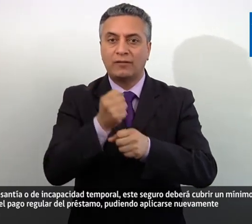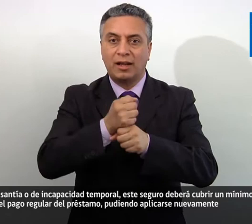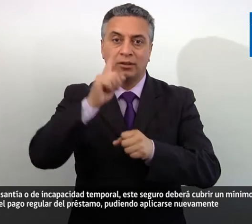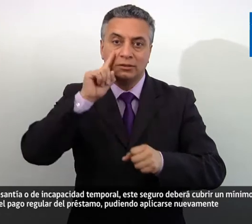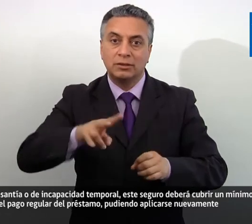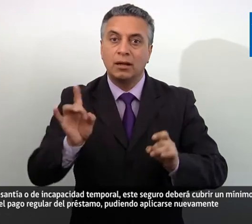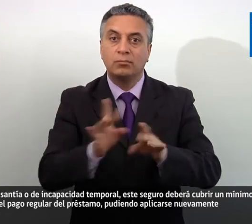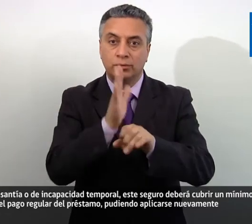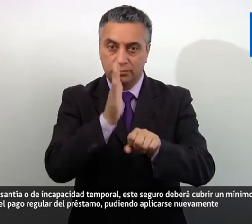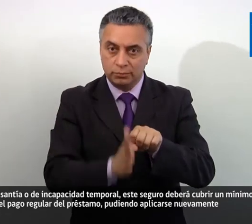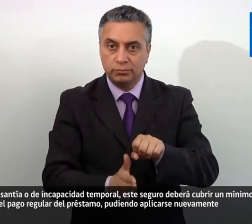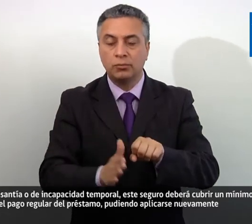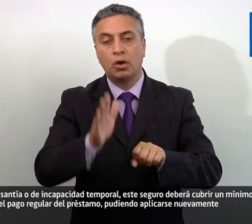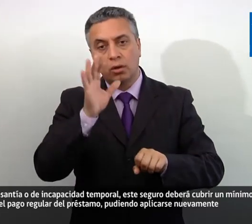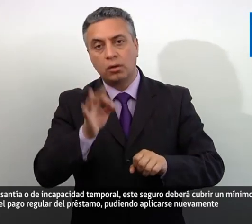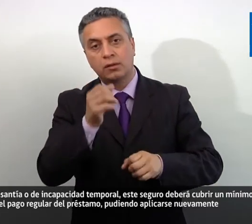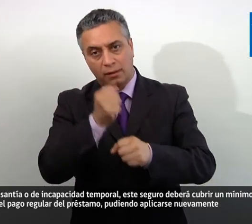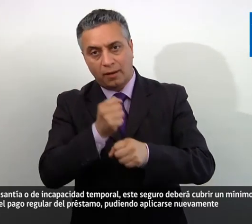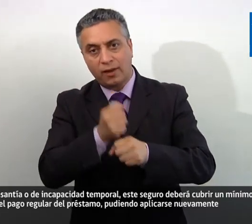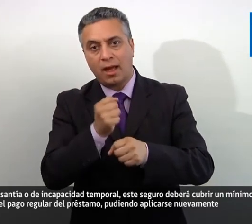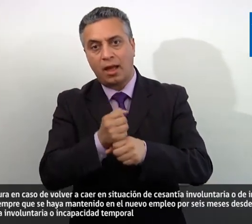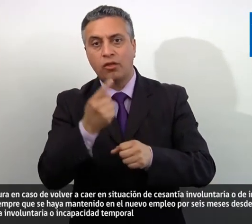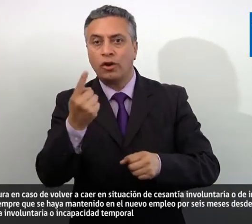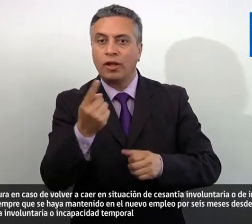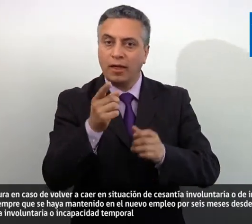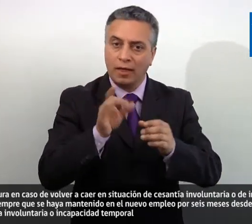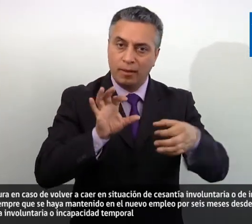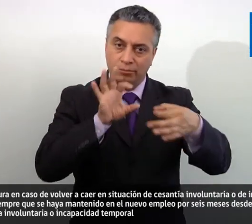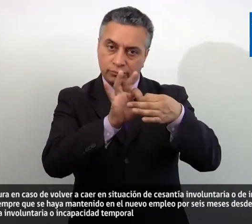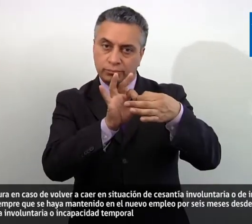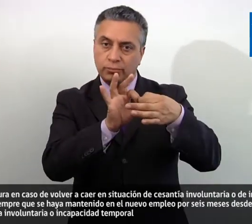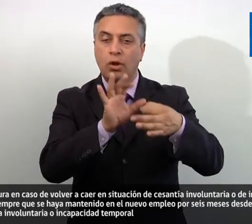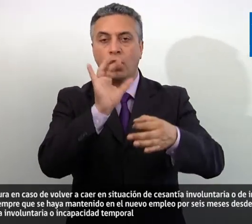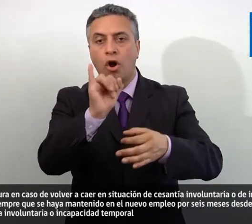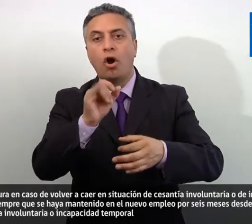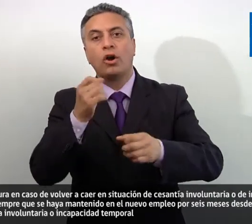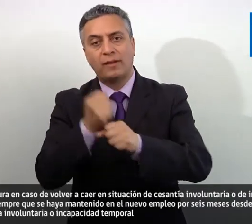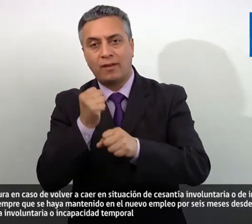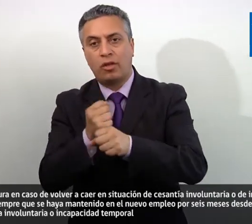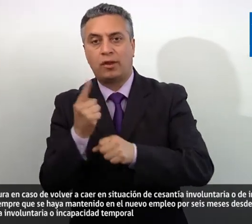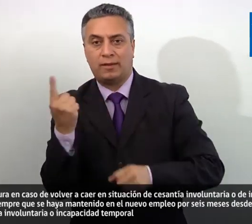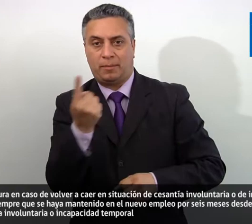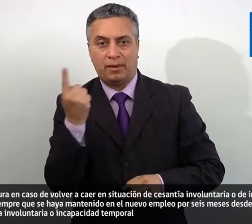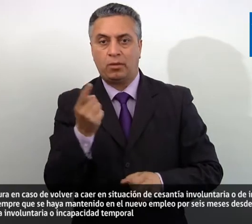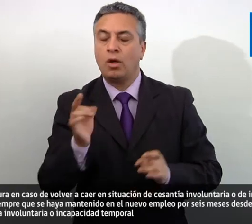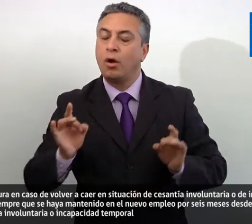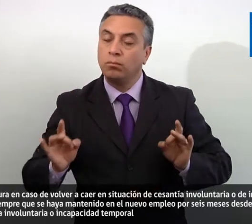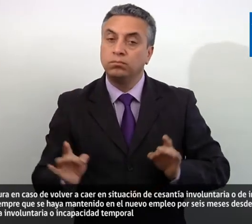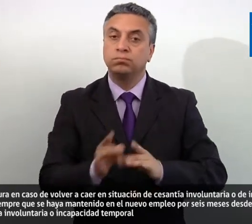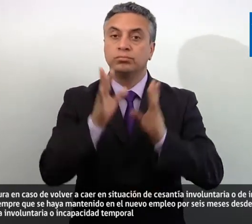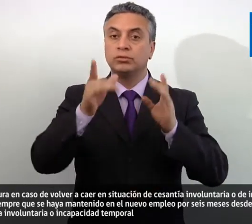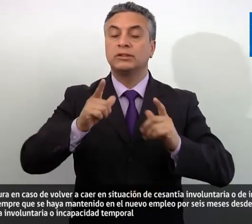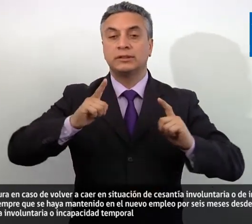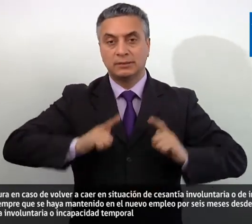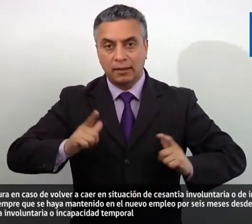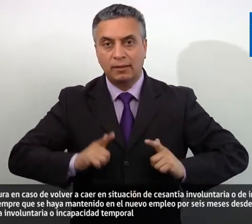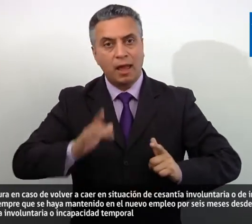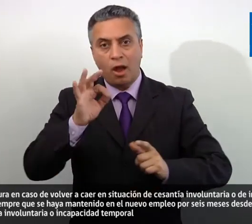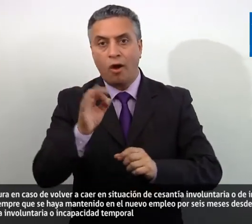del préstamo, pudiendo aplicarse nuevamente dicha cobertura en caso de volver a caer en situación de cesantía involuntaria o de incapacidad